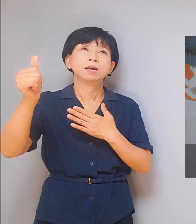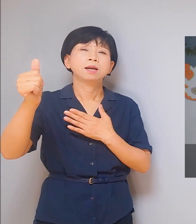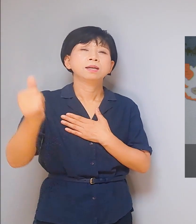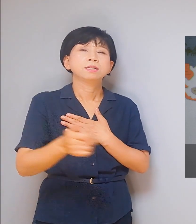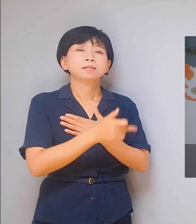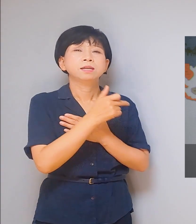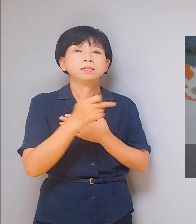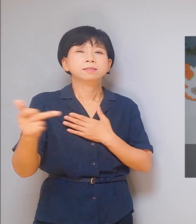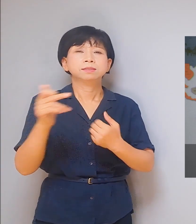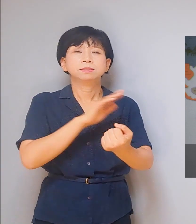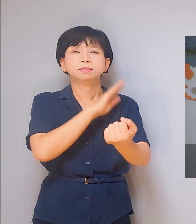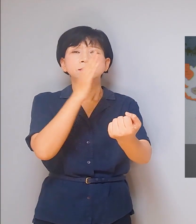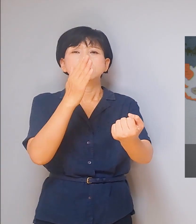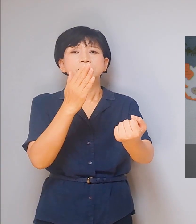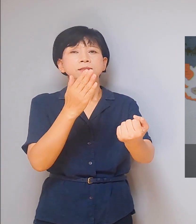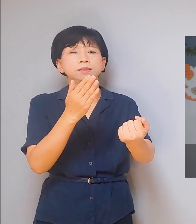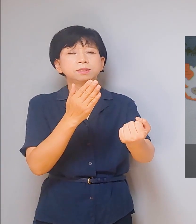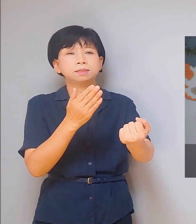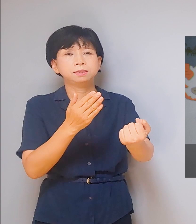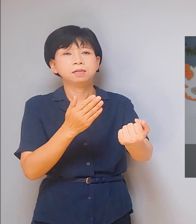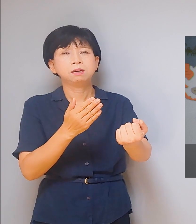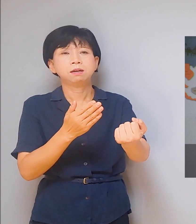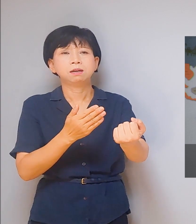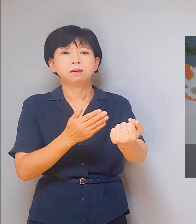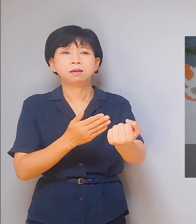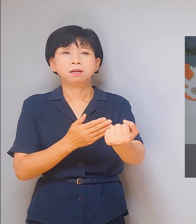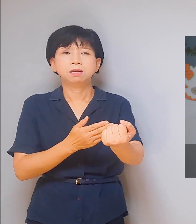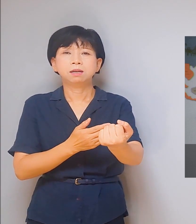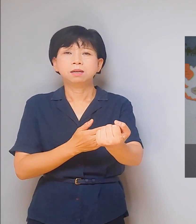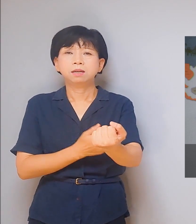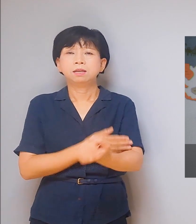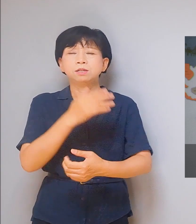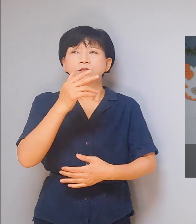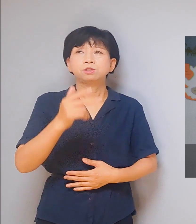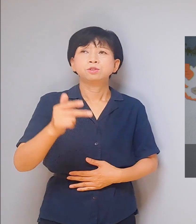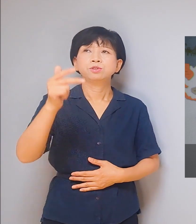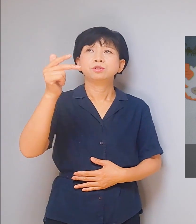주는 나의 큰 능력,